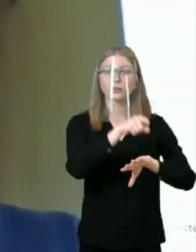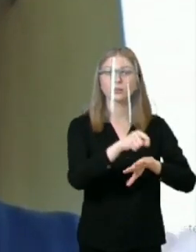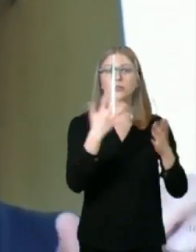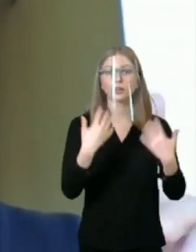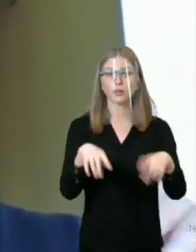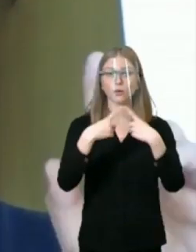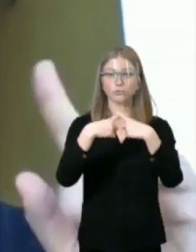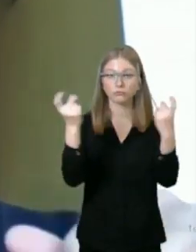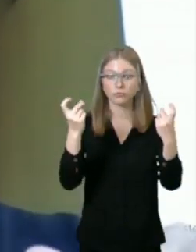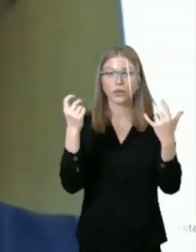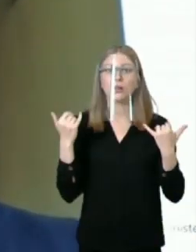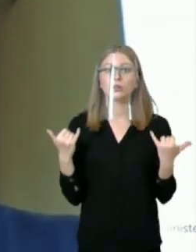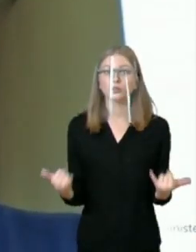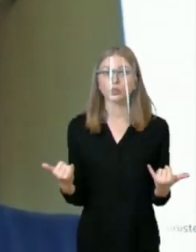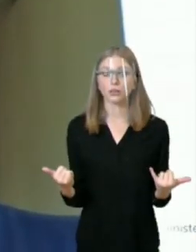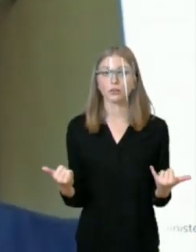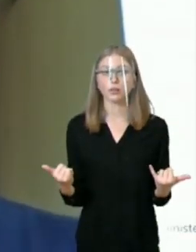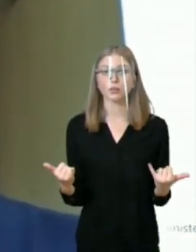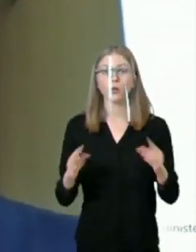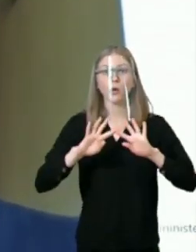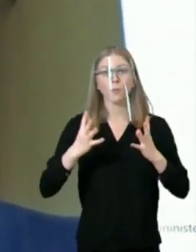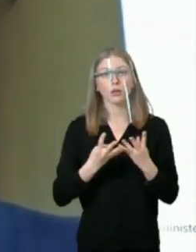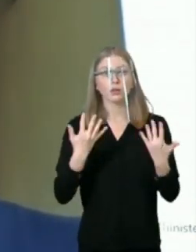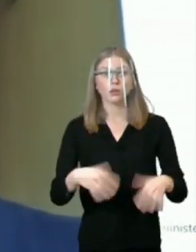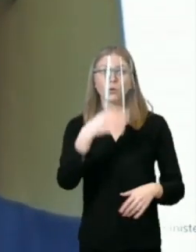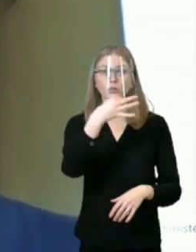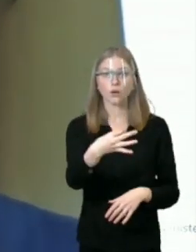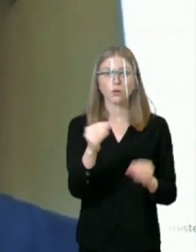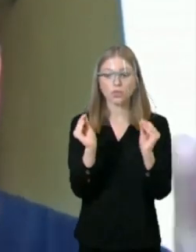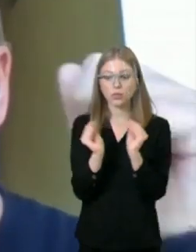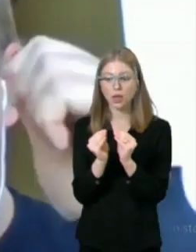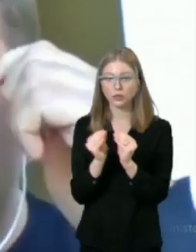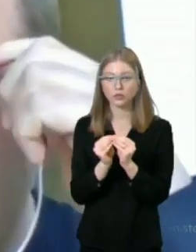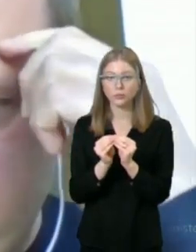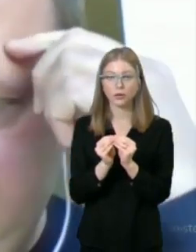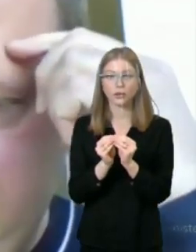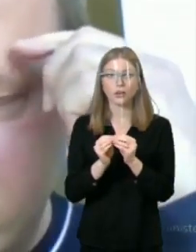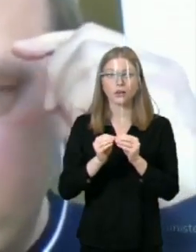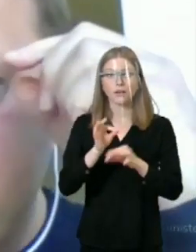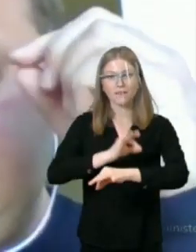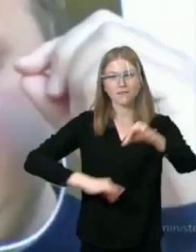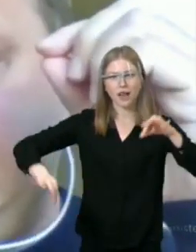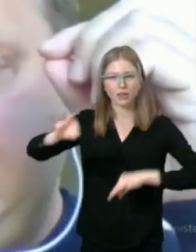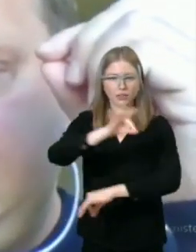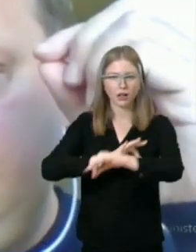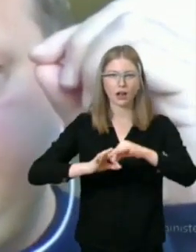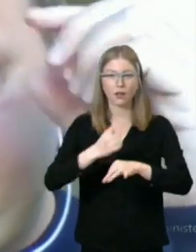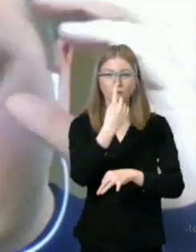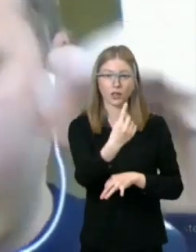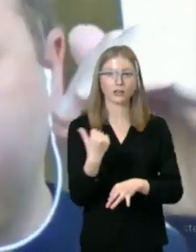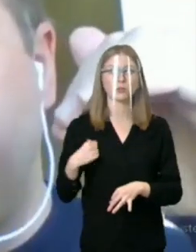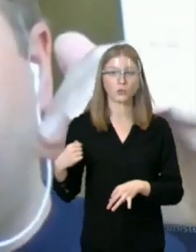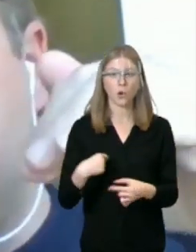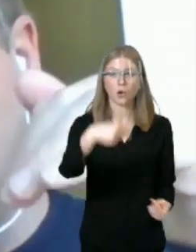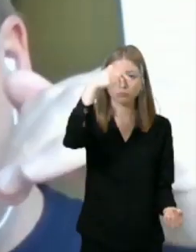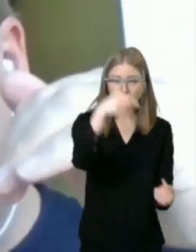pritarta atsisakyti reikalavimui 10 kvadratinių metrų lankytojams viešojo maitinimo įstaigose. Ar tai